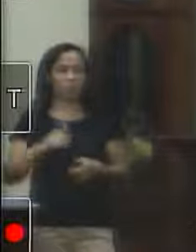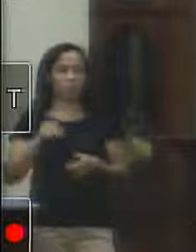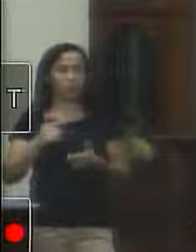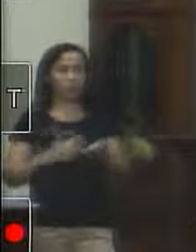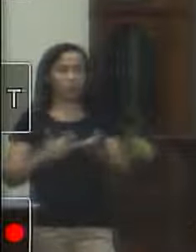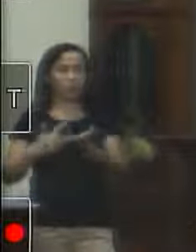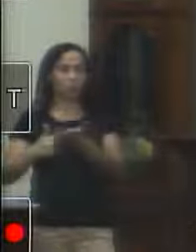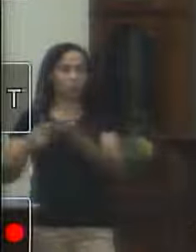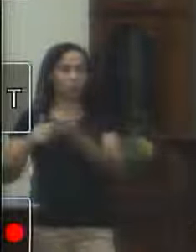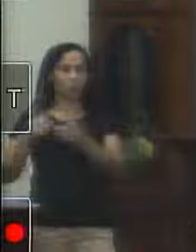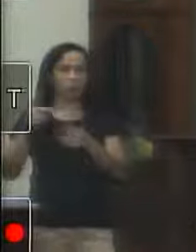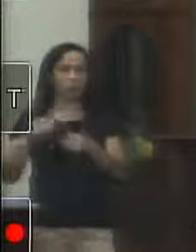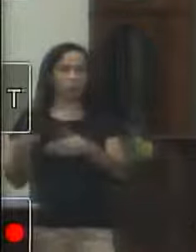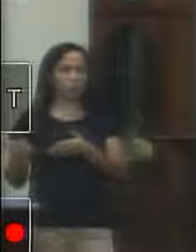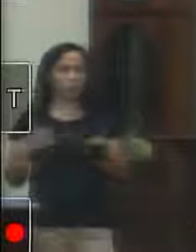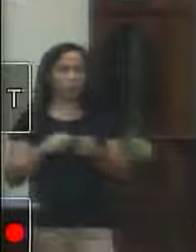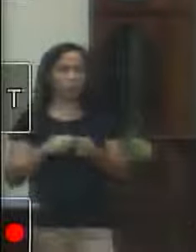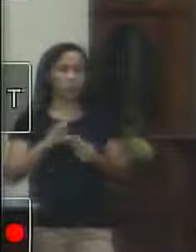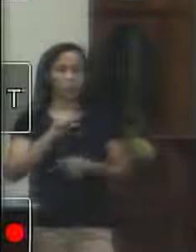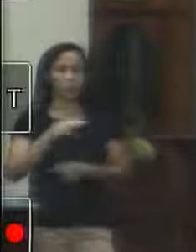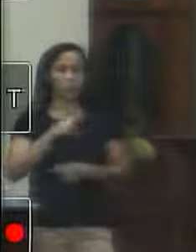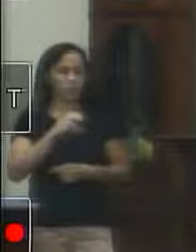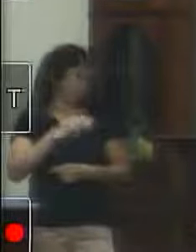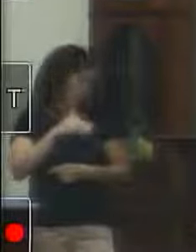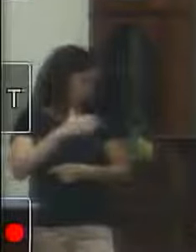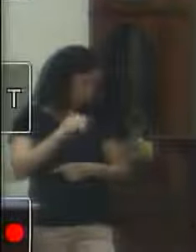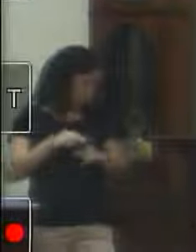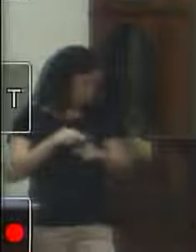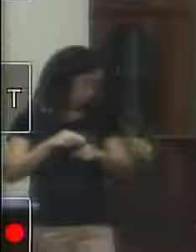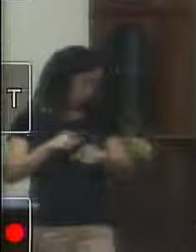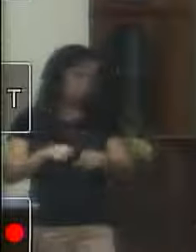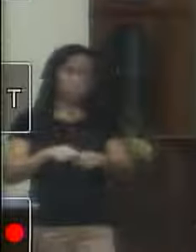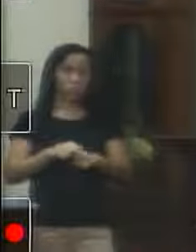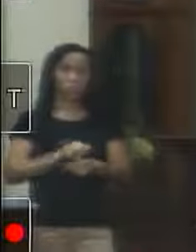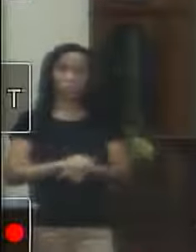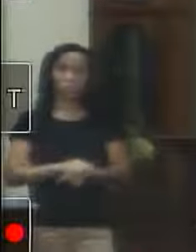desmarcando, a gente acabou fazendo uma convocação para dar uma intitulação